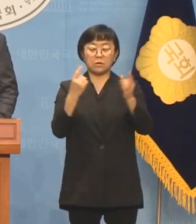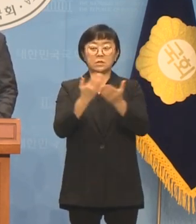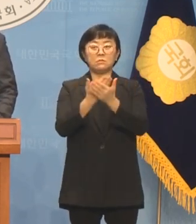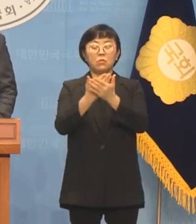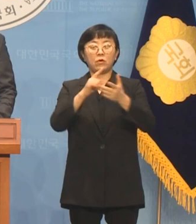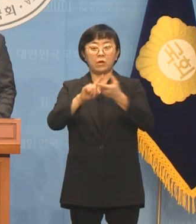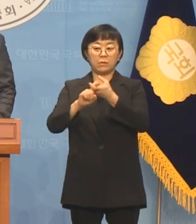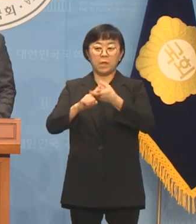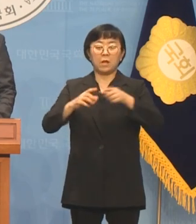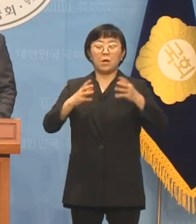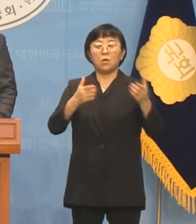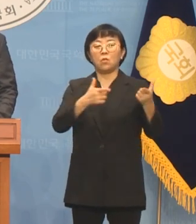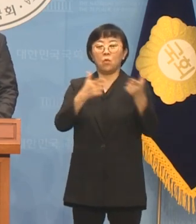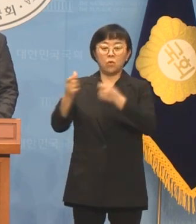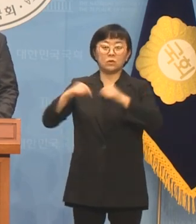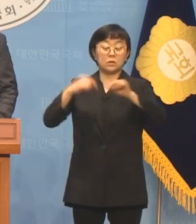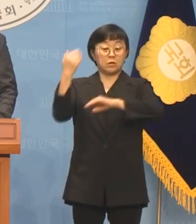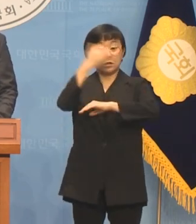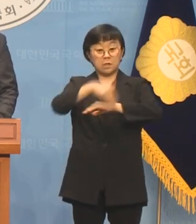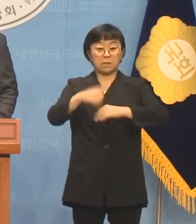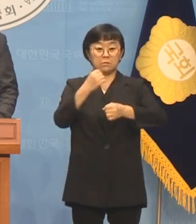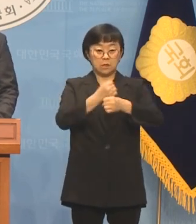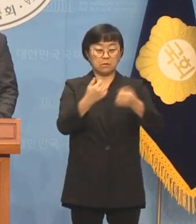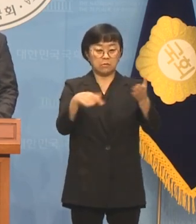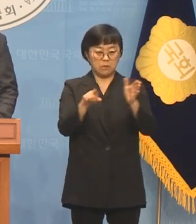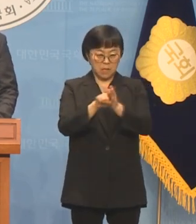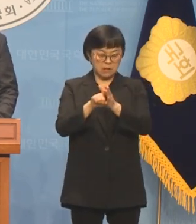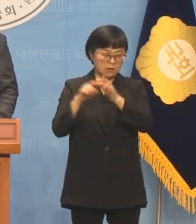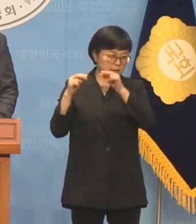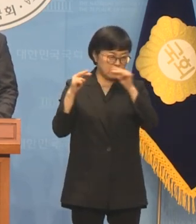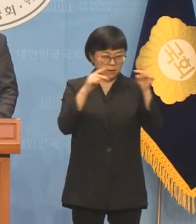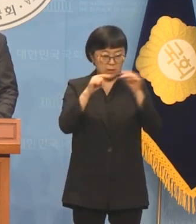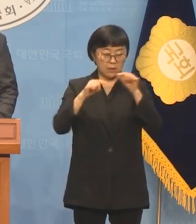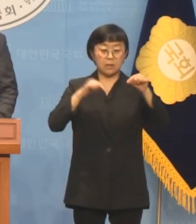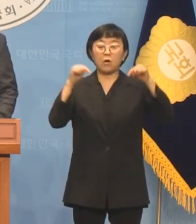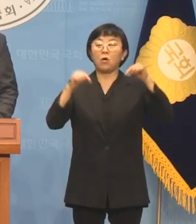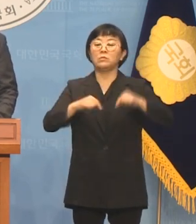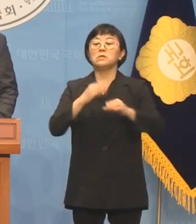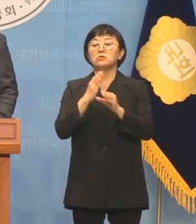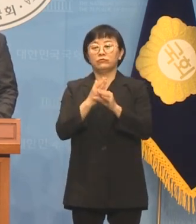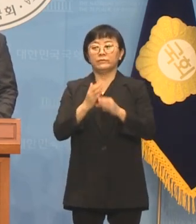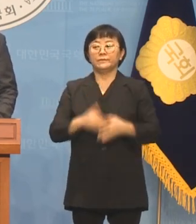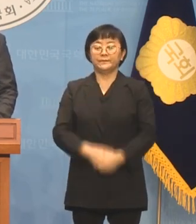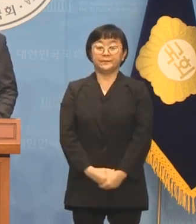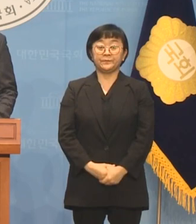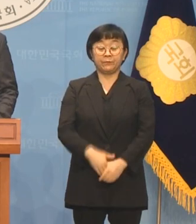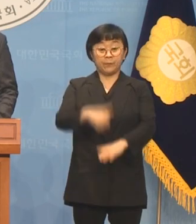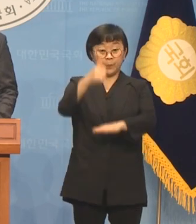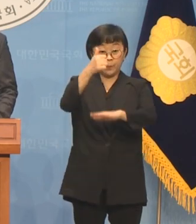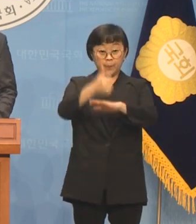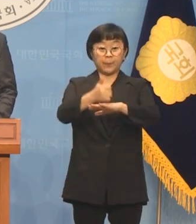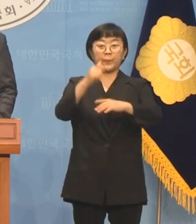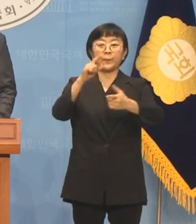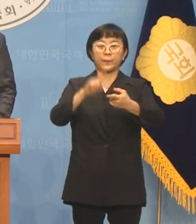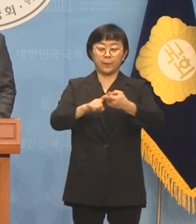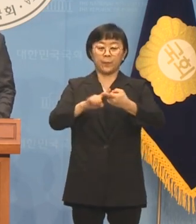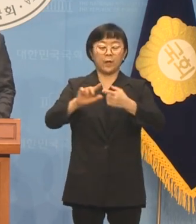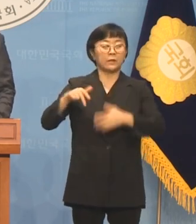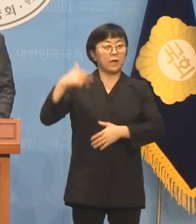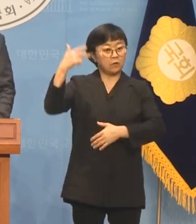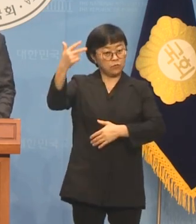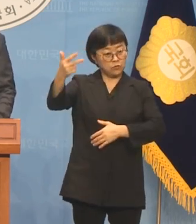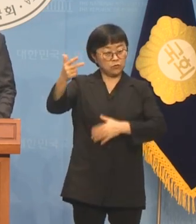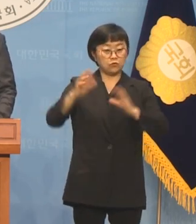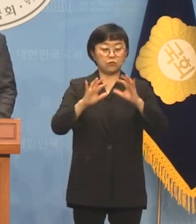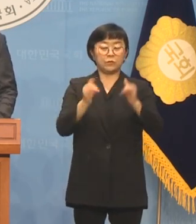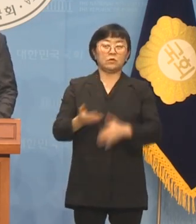민주개혁진보연합의 공동정책을 구성하기 위해서 치열하게 정책 협의를 하고 있는 중입니다. 그리고 그 결과물 역시 다음 주쯤에는